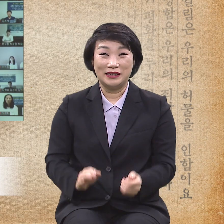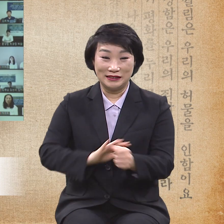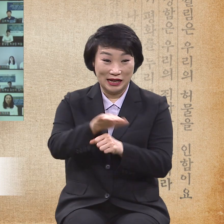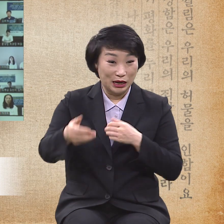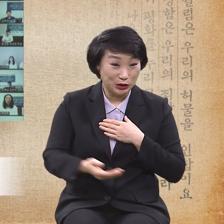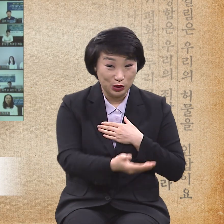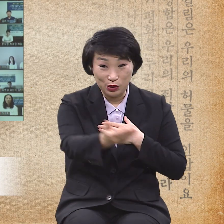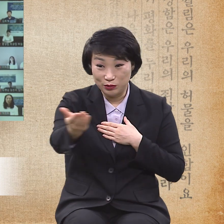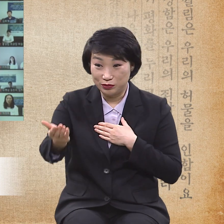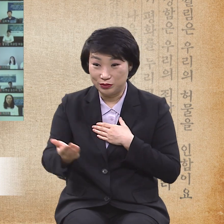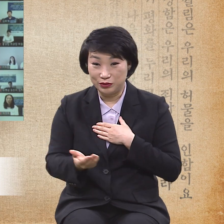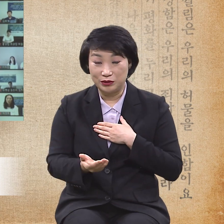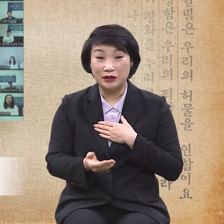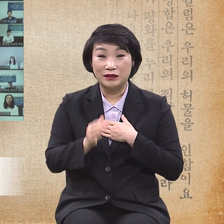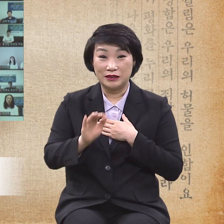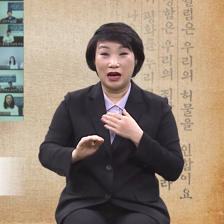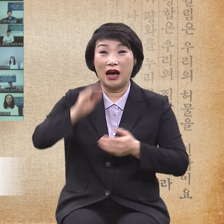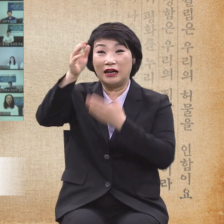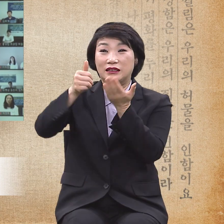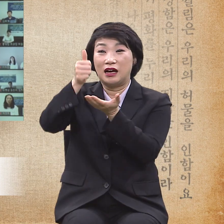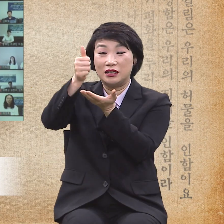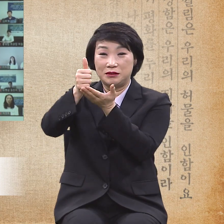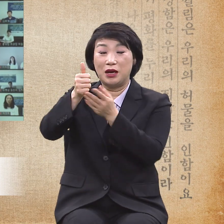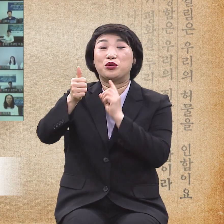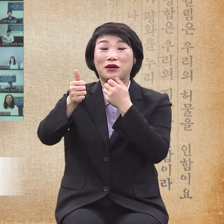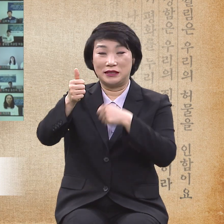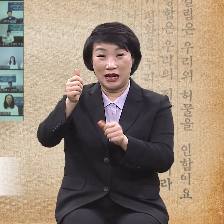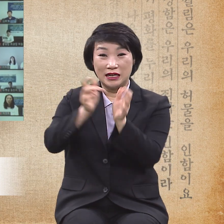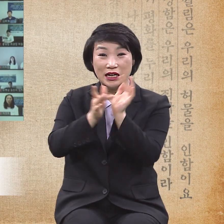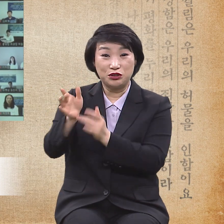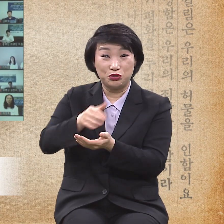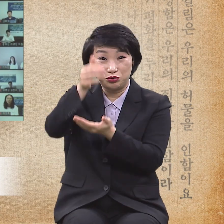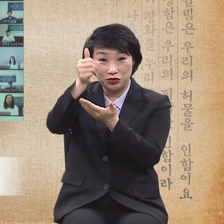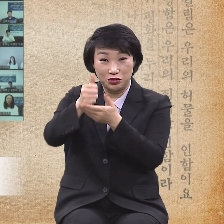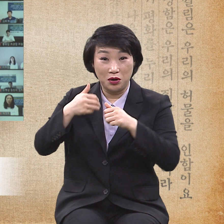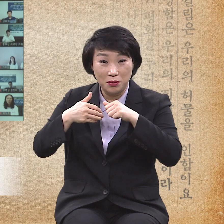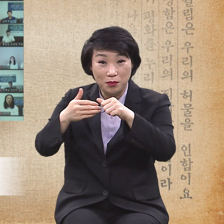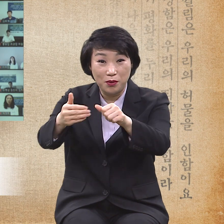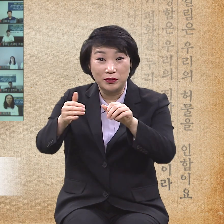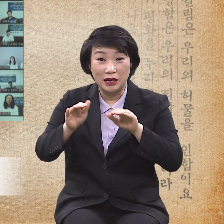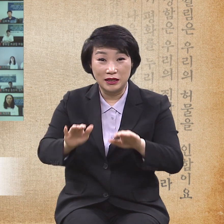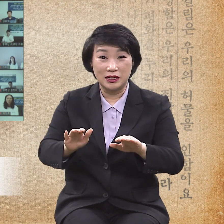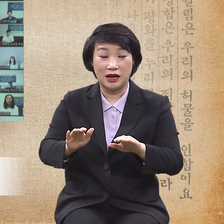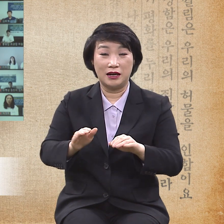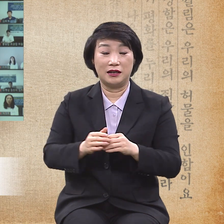사랑하는 여러분, 하나님은 자신의 독생자 예수 그리스도를 통해서